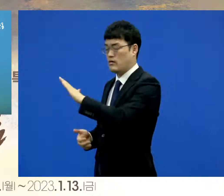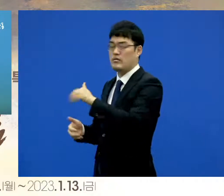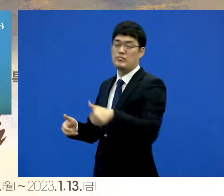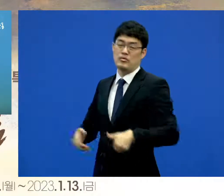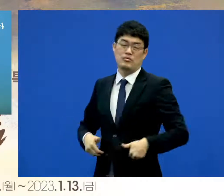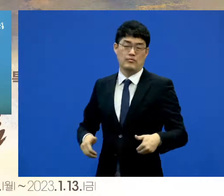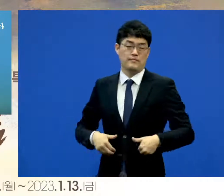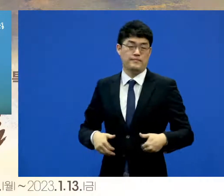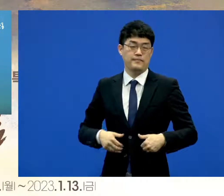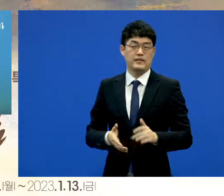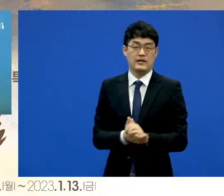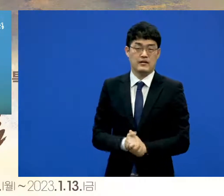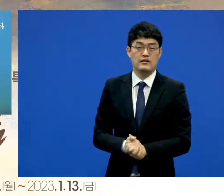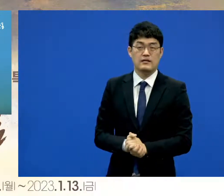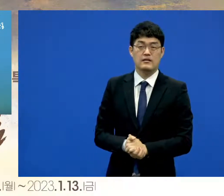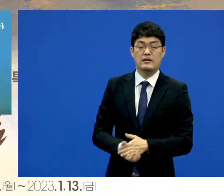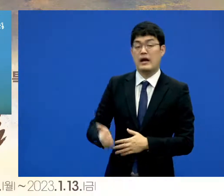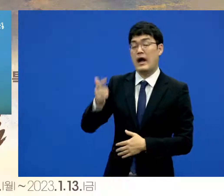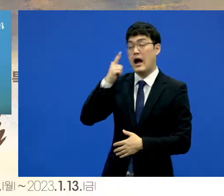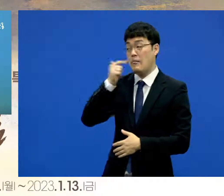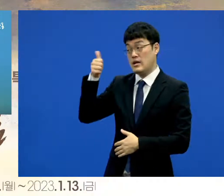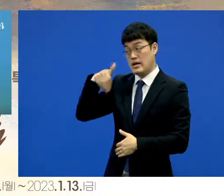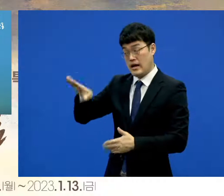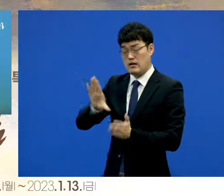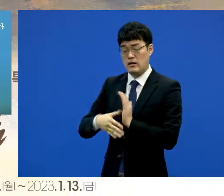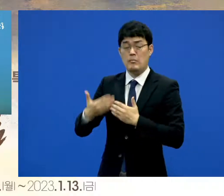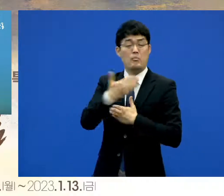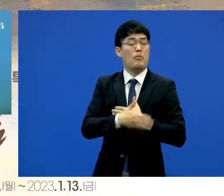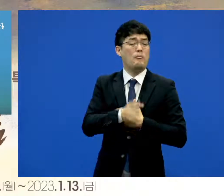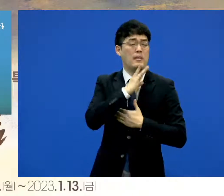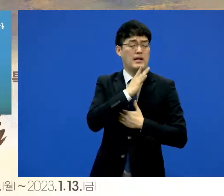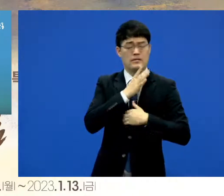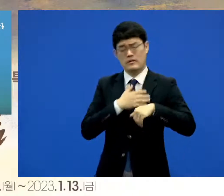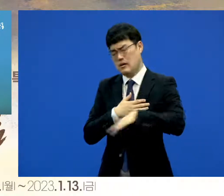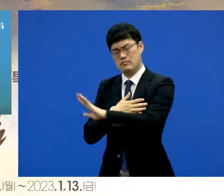돌아가려고 하면 아버지에게로 마음을 돌이켜야 된다.